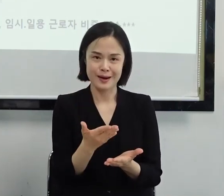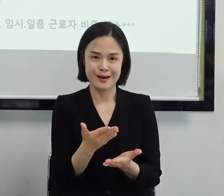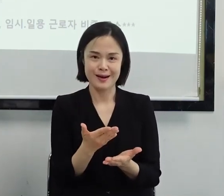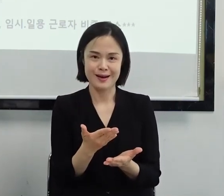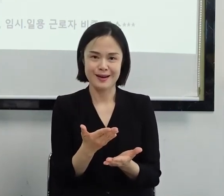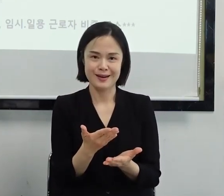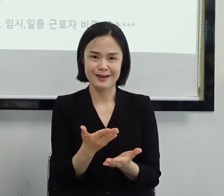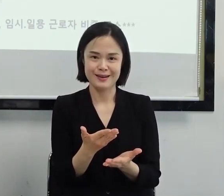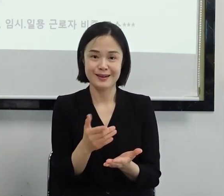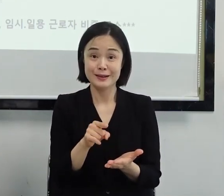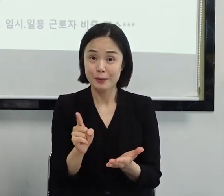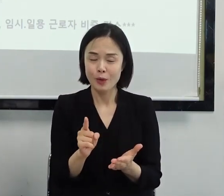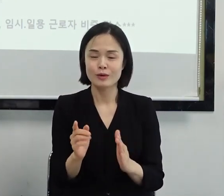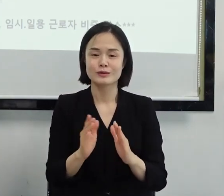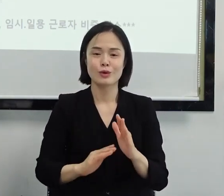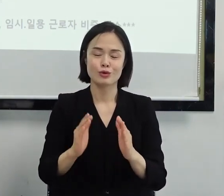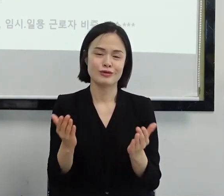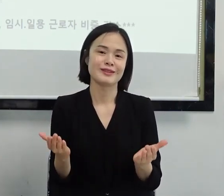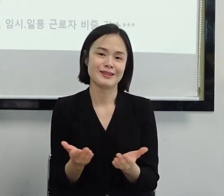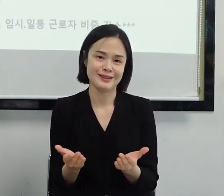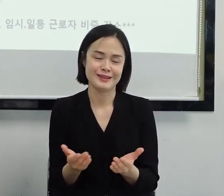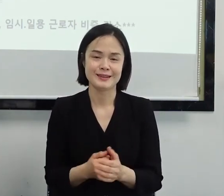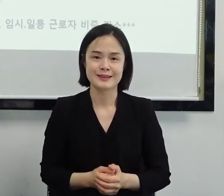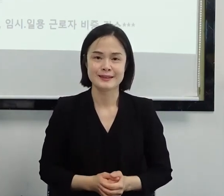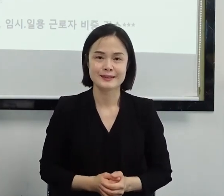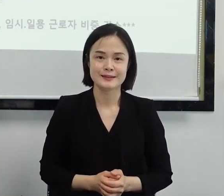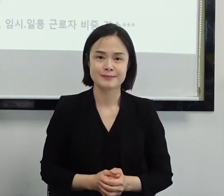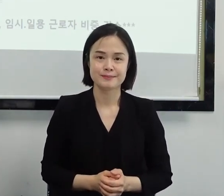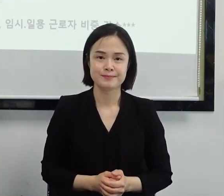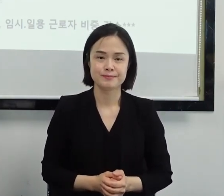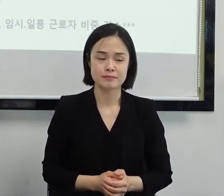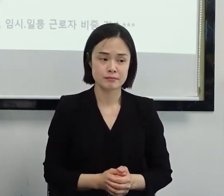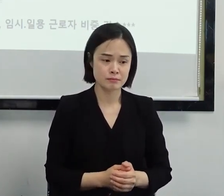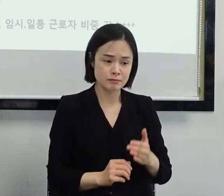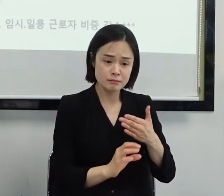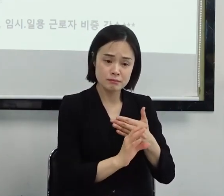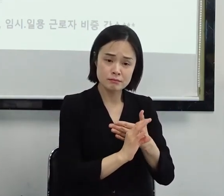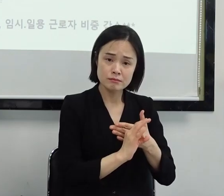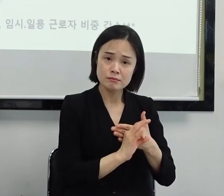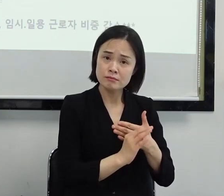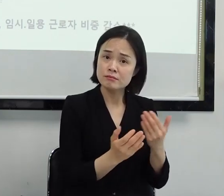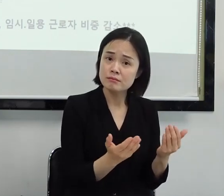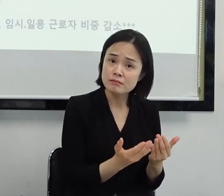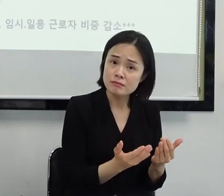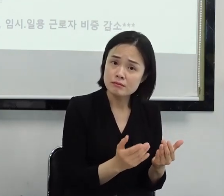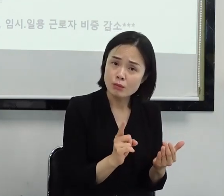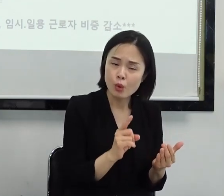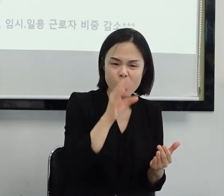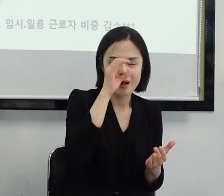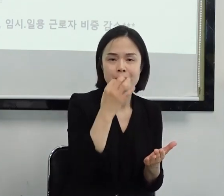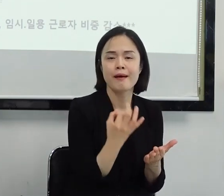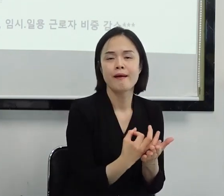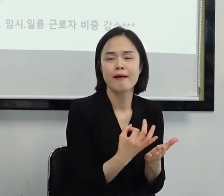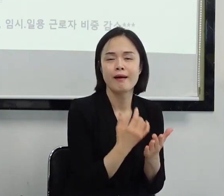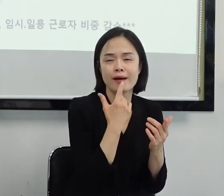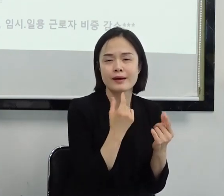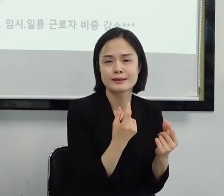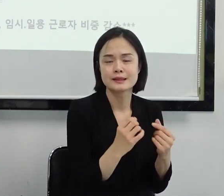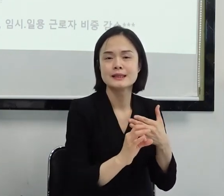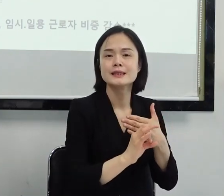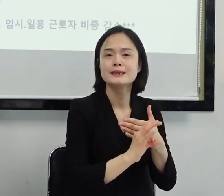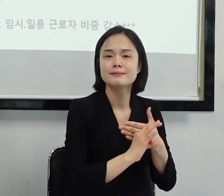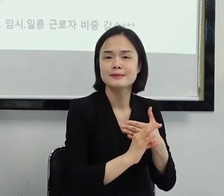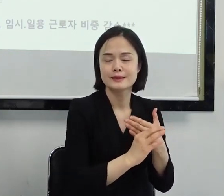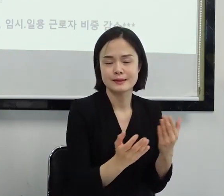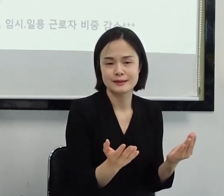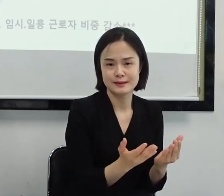사람들이 정규직이라고 하고요. 반대로 이제 정규직이 아닌 그런 일자리는 비정규직 또는 임시